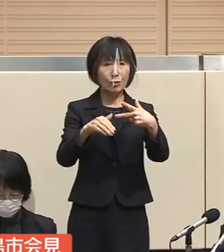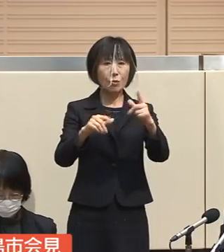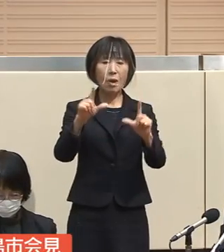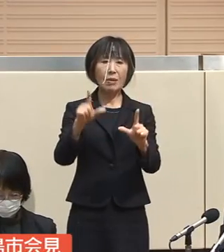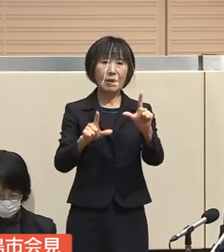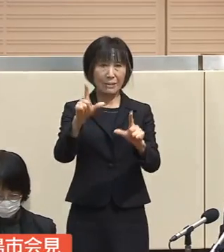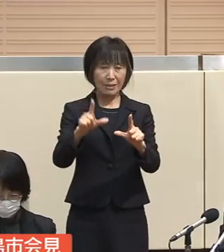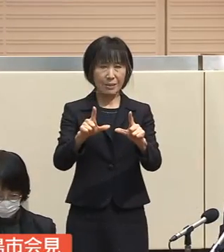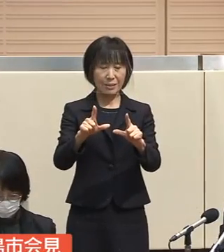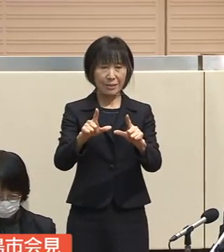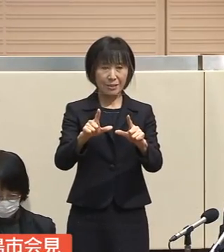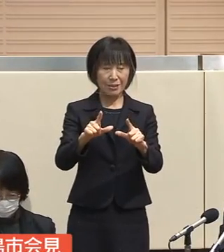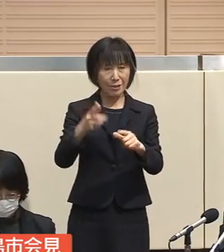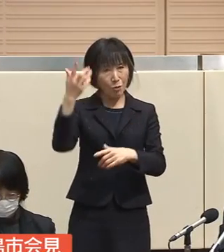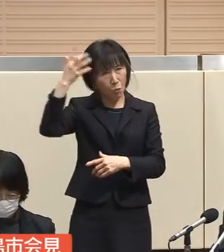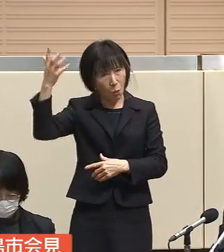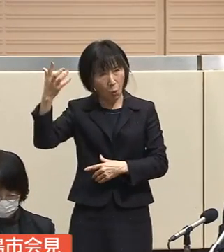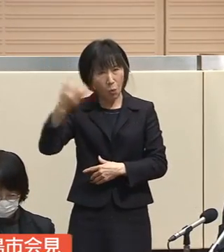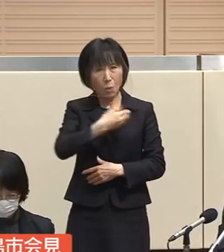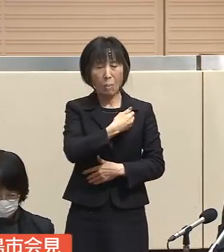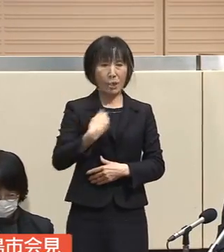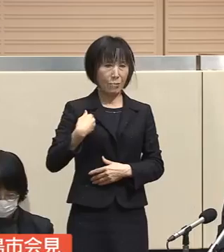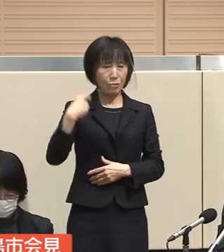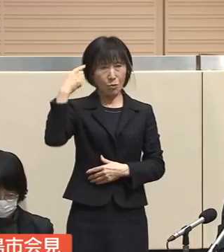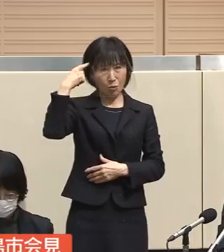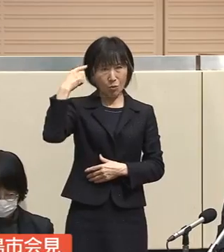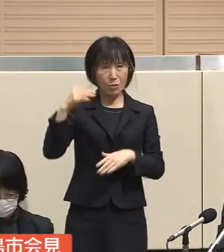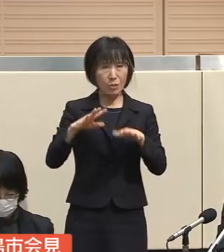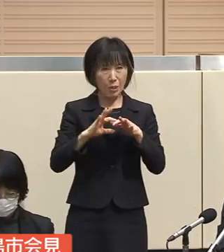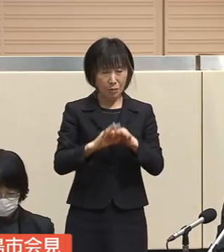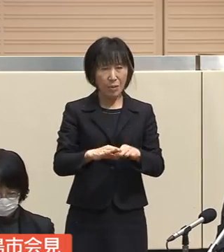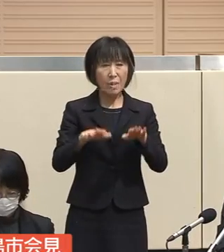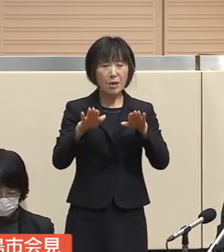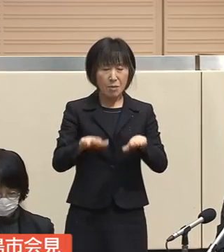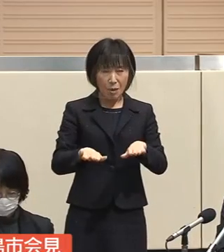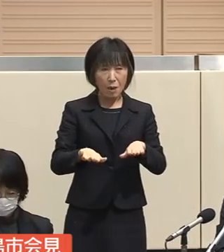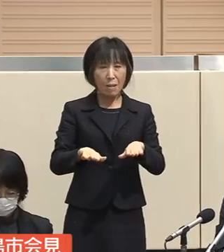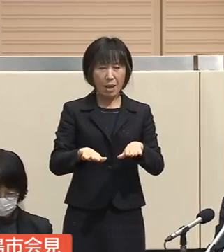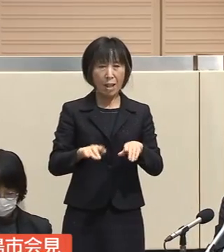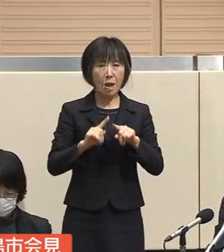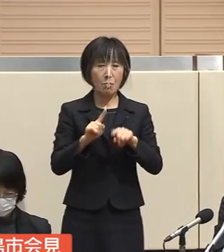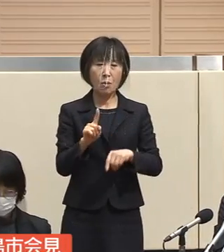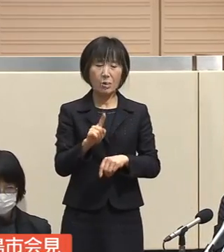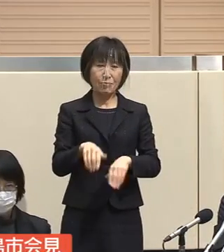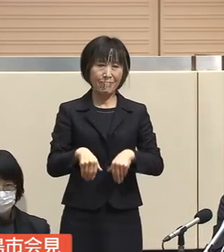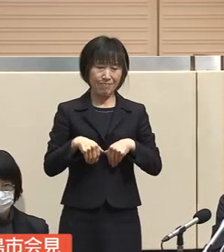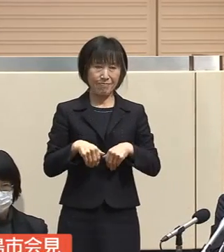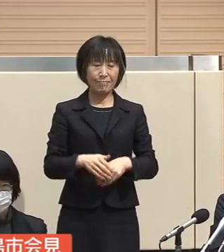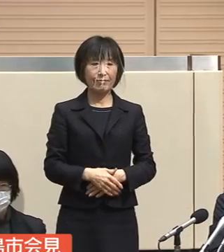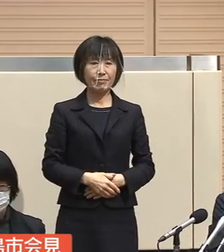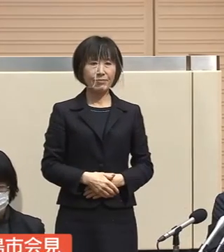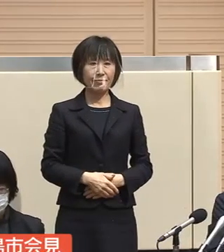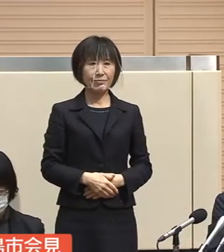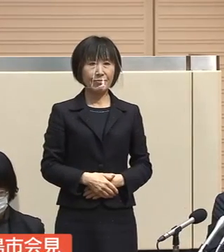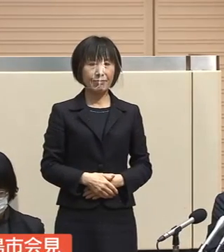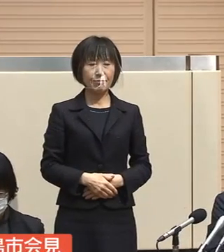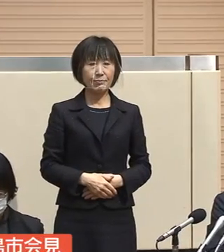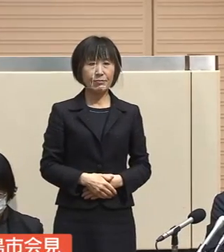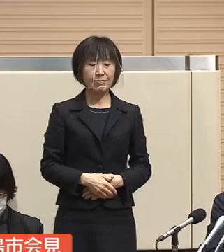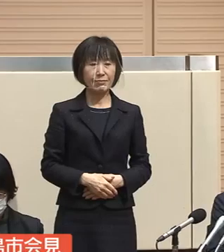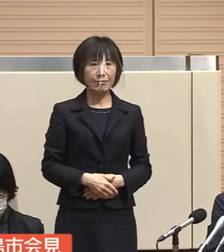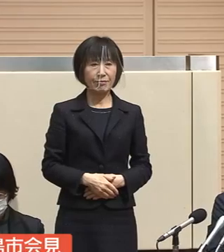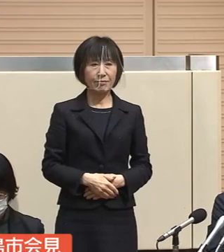ですね、ある程度想定されますので、今はそのように申し上げさせていただきたいと思います。 ちょっと同じ理由で、職員さん